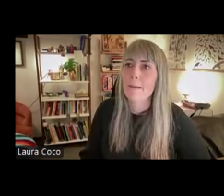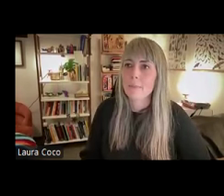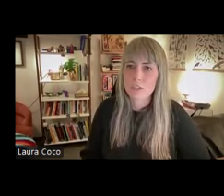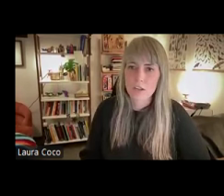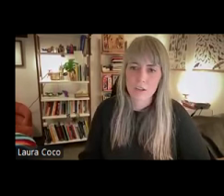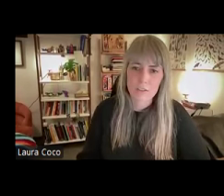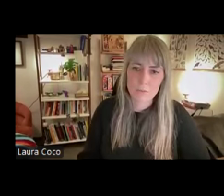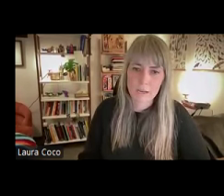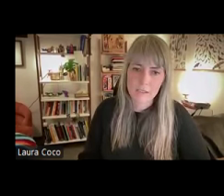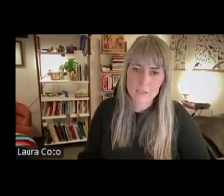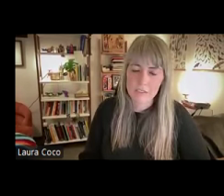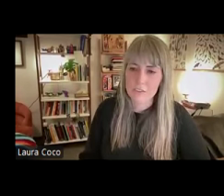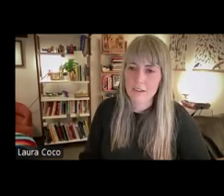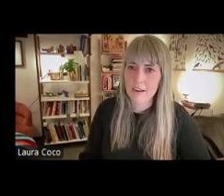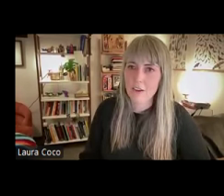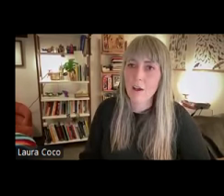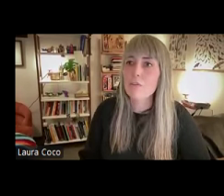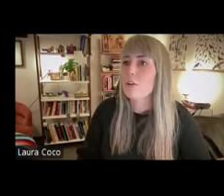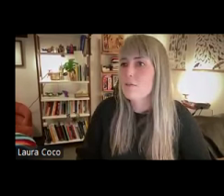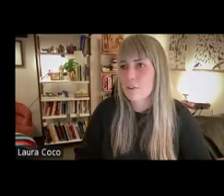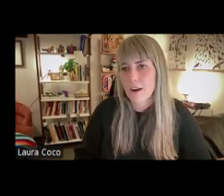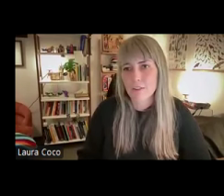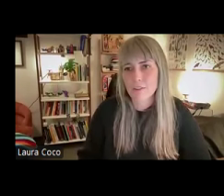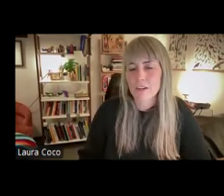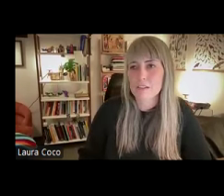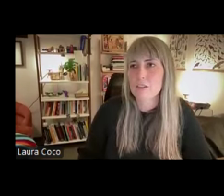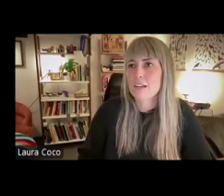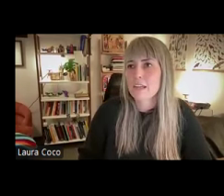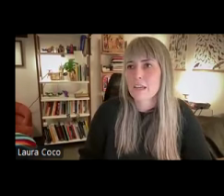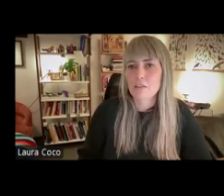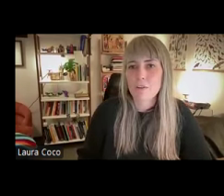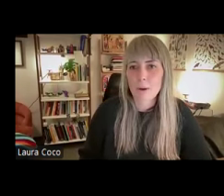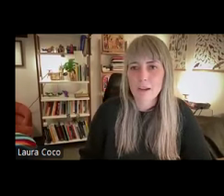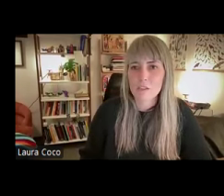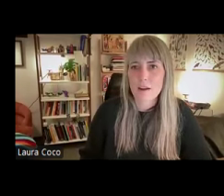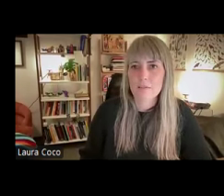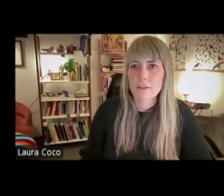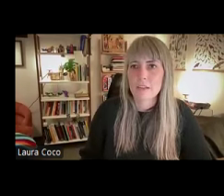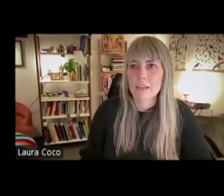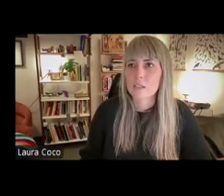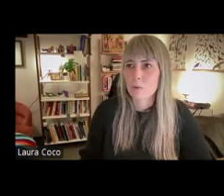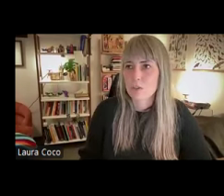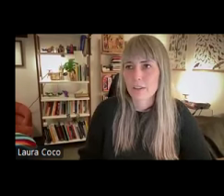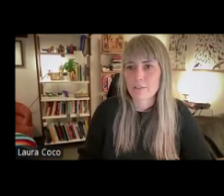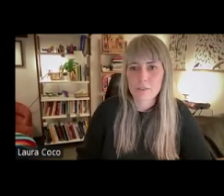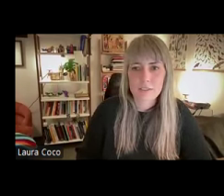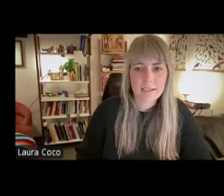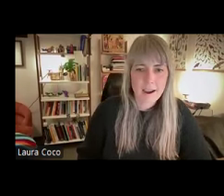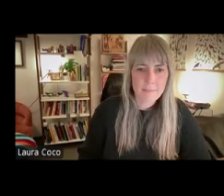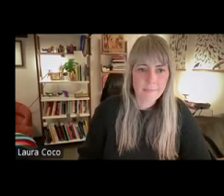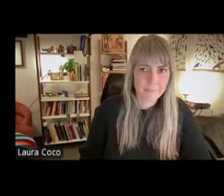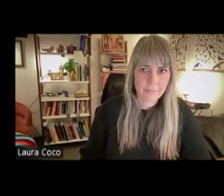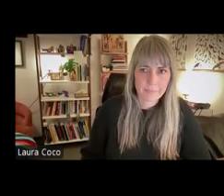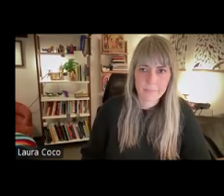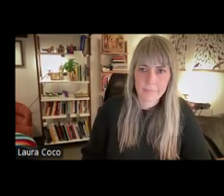spend personas much longer than 2 minutes. So this están is kind of expuestas a a más helpful de dos infographic for us minutos. to Entonces, esta kind es of una wrap our heads infografía que around es de ayuda para exposure levels and nosotros